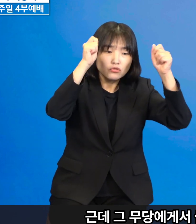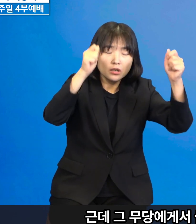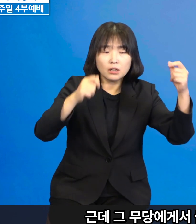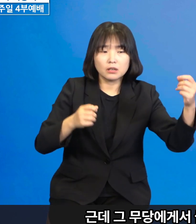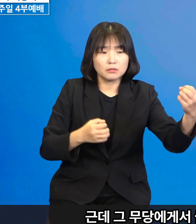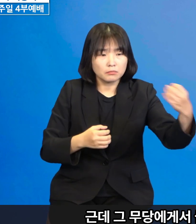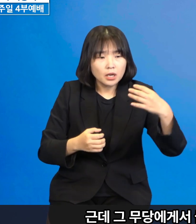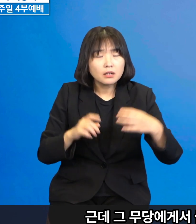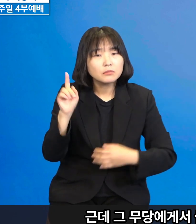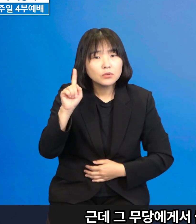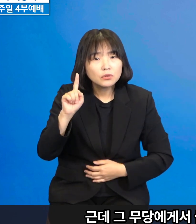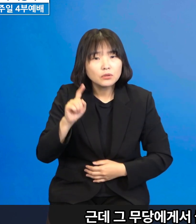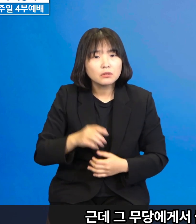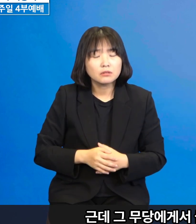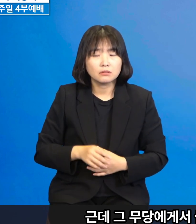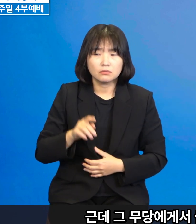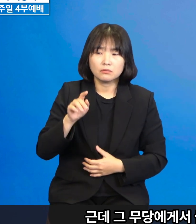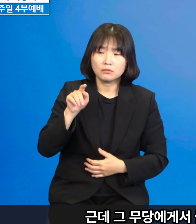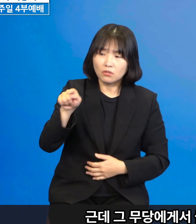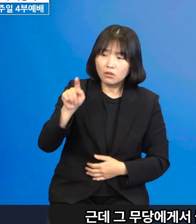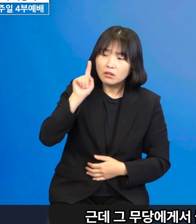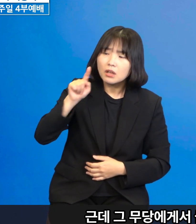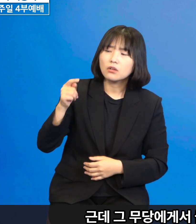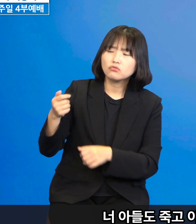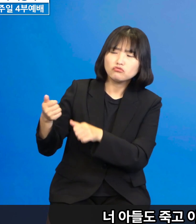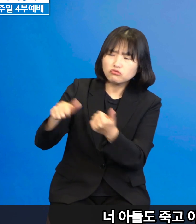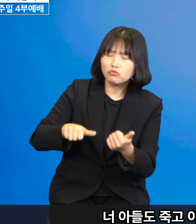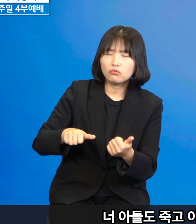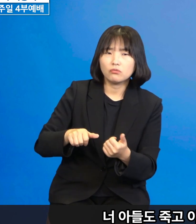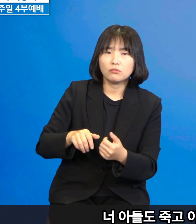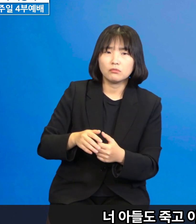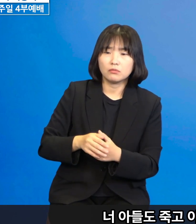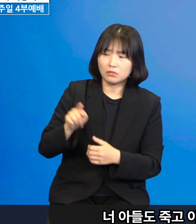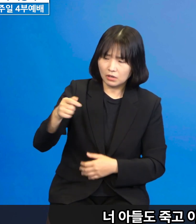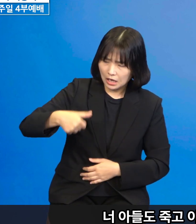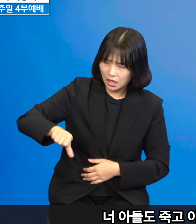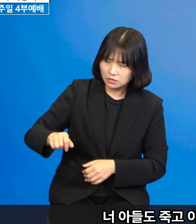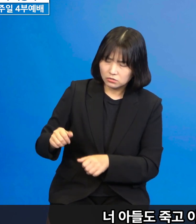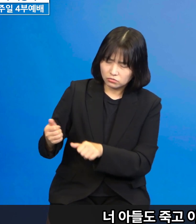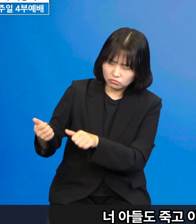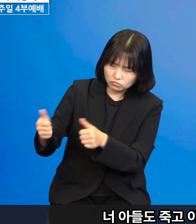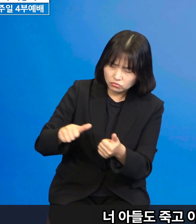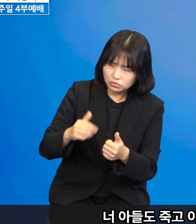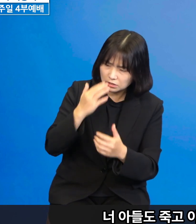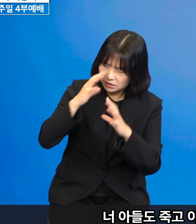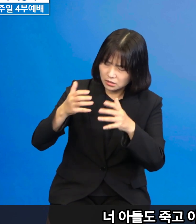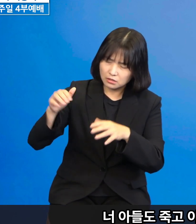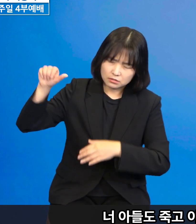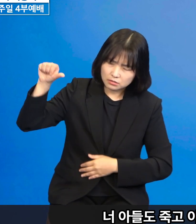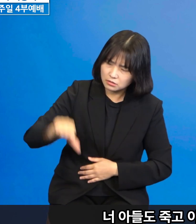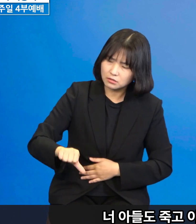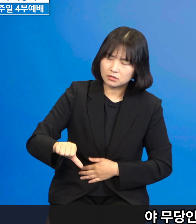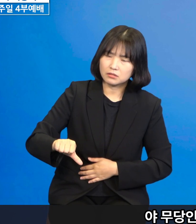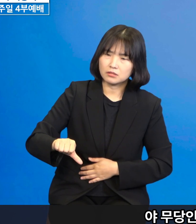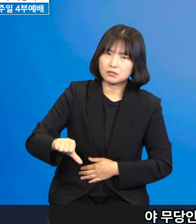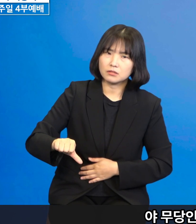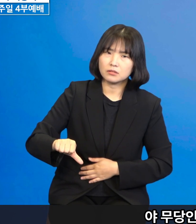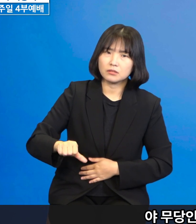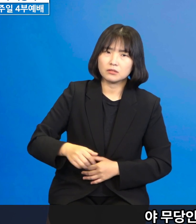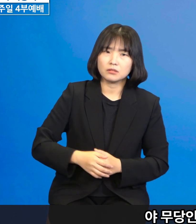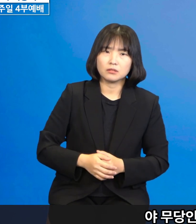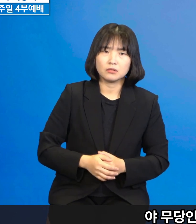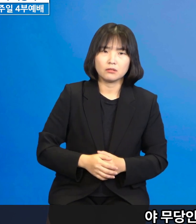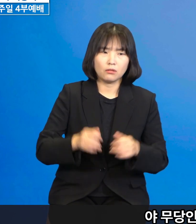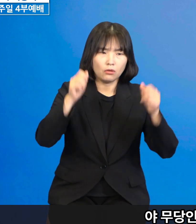것은 너 내일 죽는다. 너 아들도 죽고 이스라엘도 패배할 거야. 야,